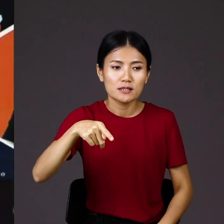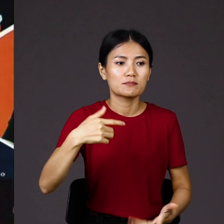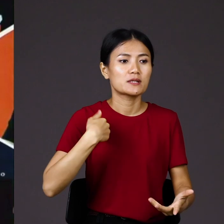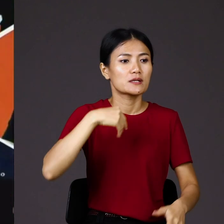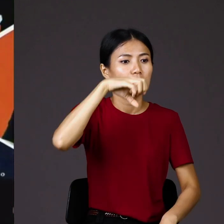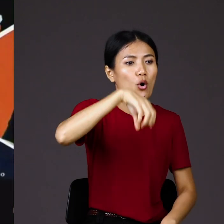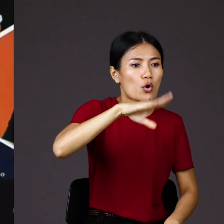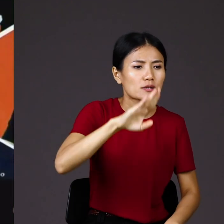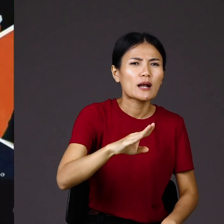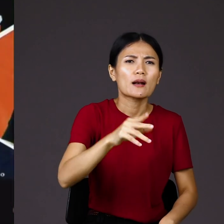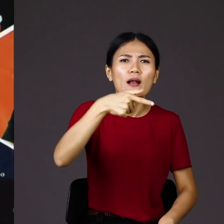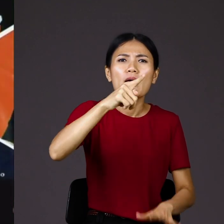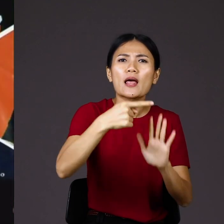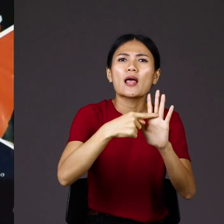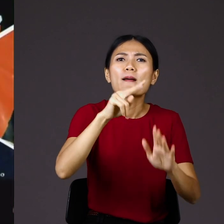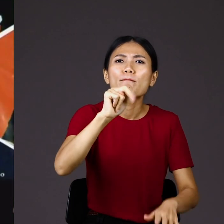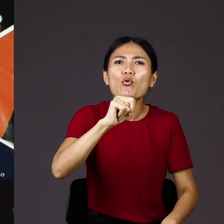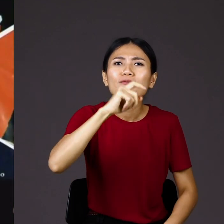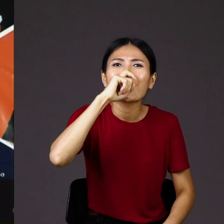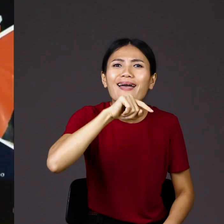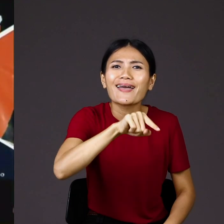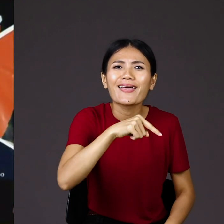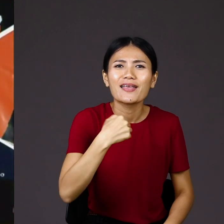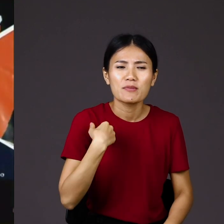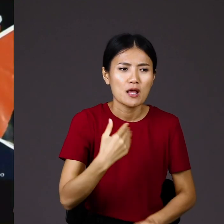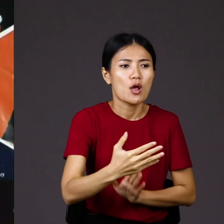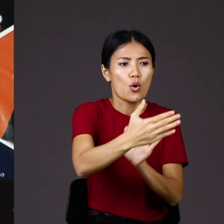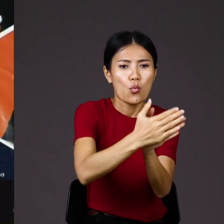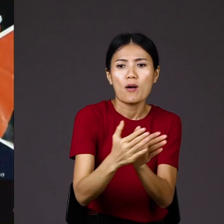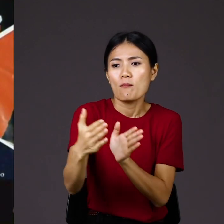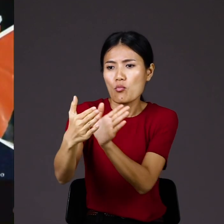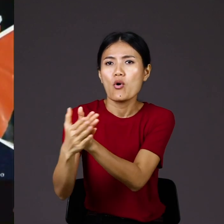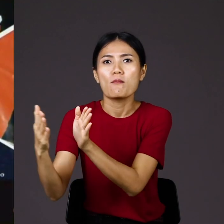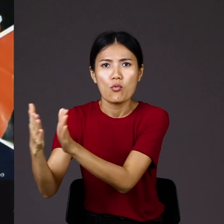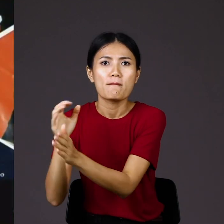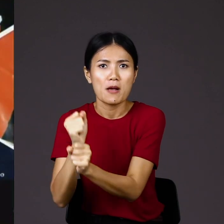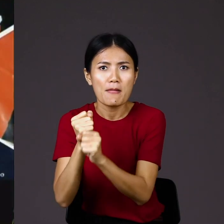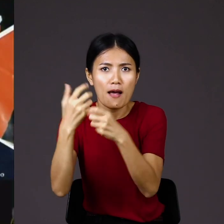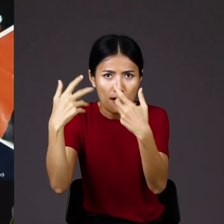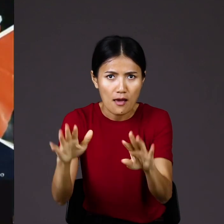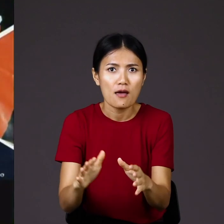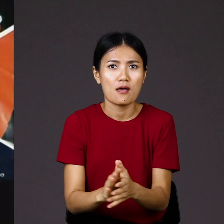ไม่ว่าจะเป็นบริษัทปูนซีเมนต์ไทยบริษั